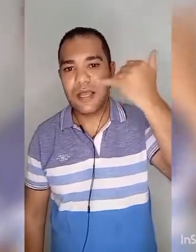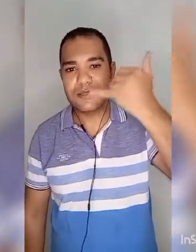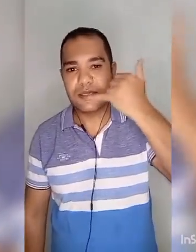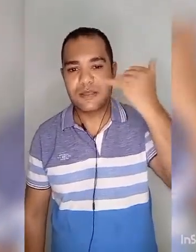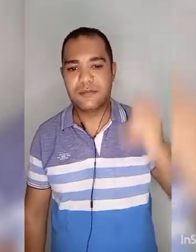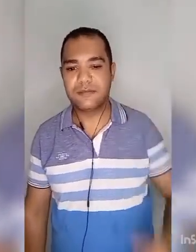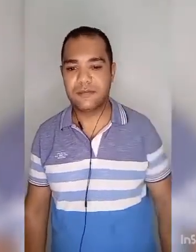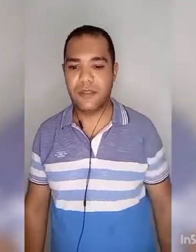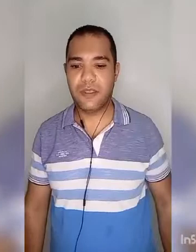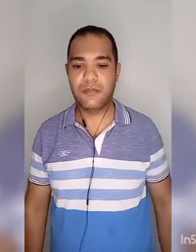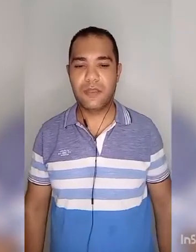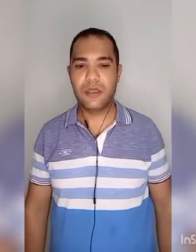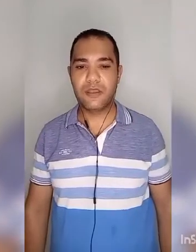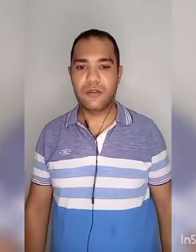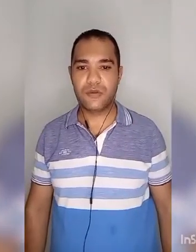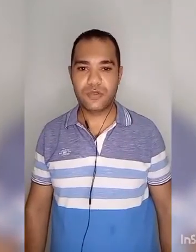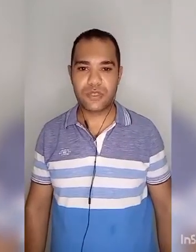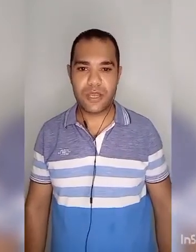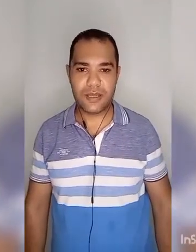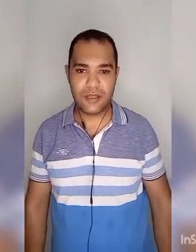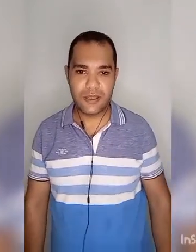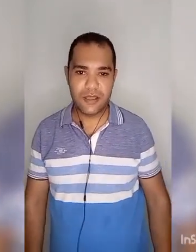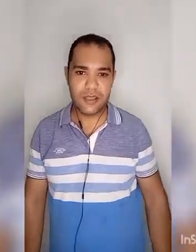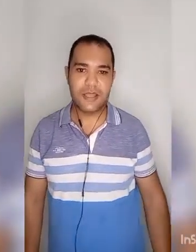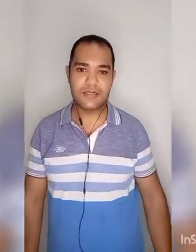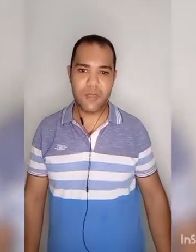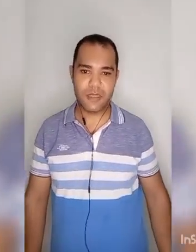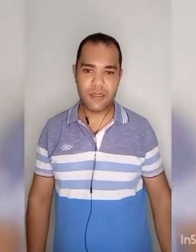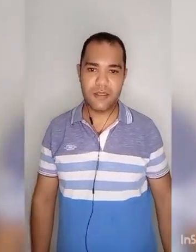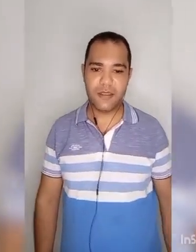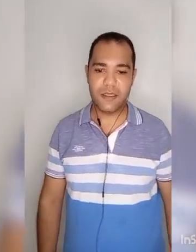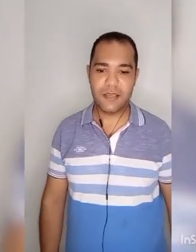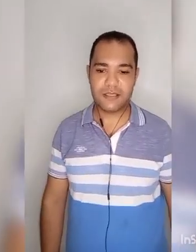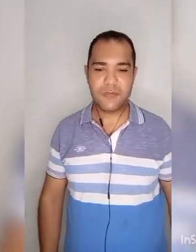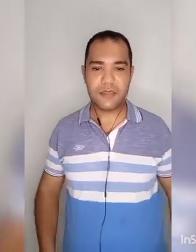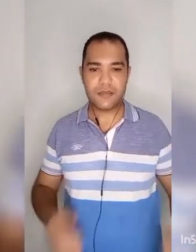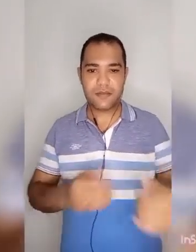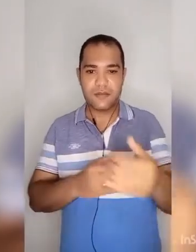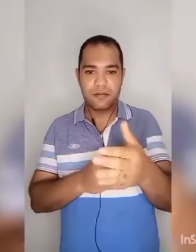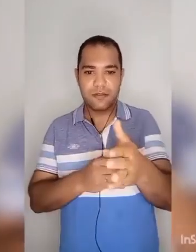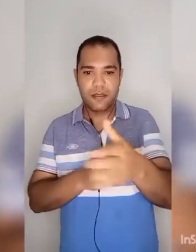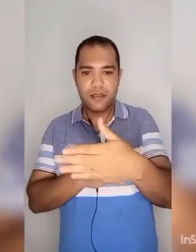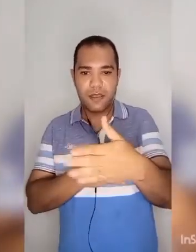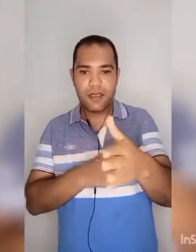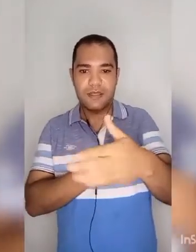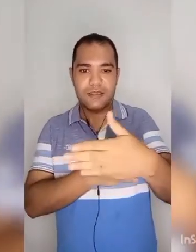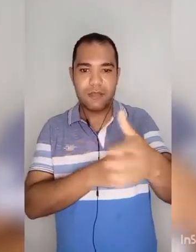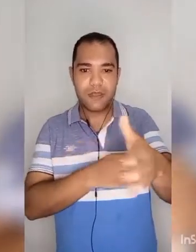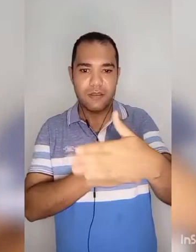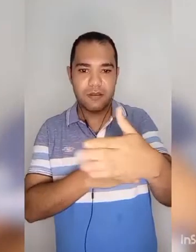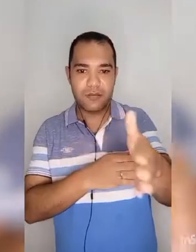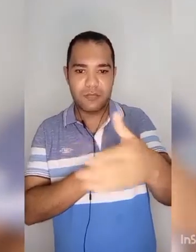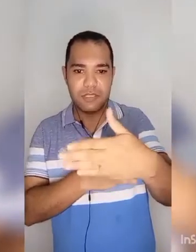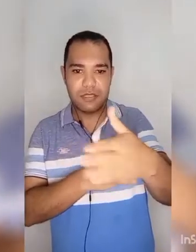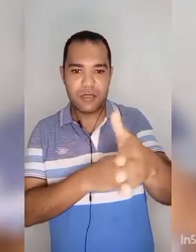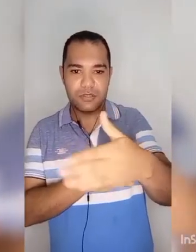العسل. تمام. نخش على الاسماك. الاسماك اي سمكة بنديها الاشارة